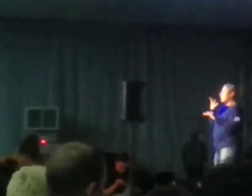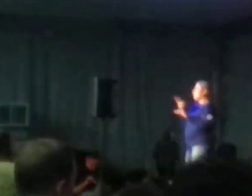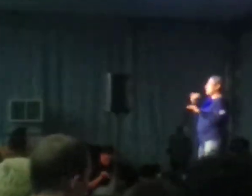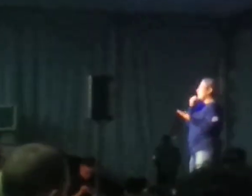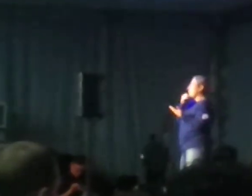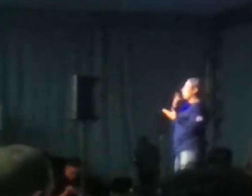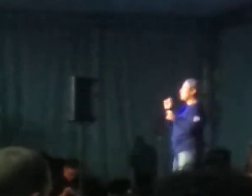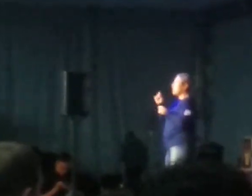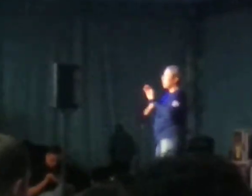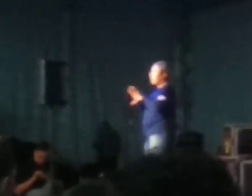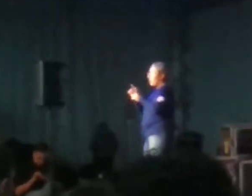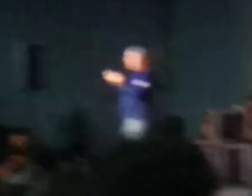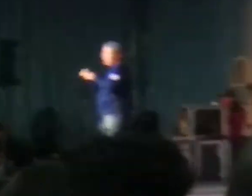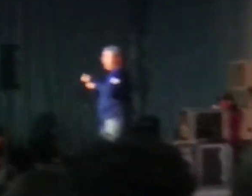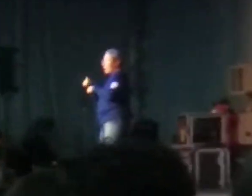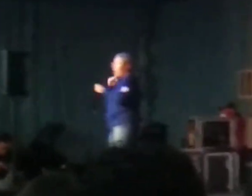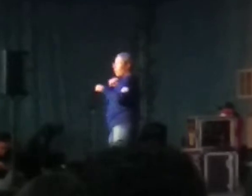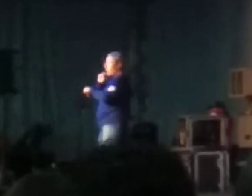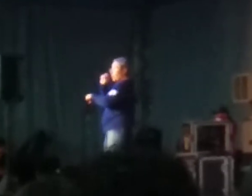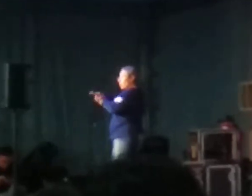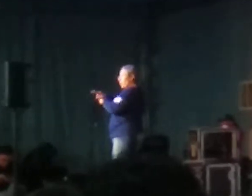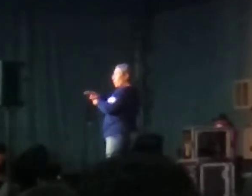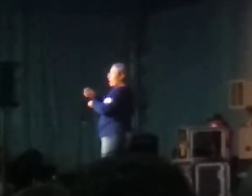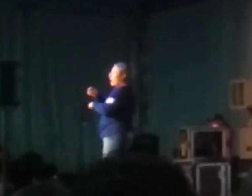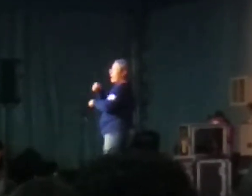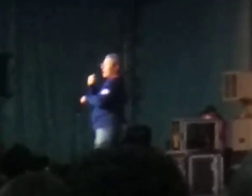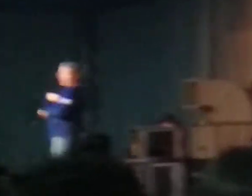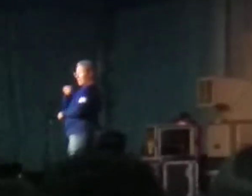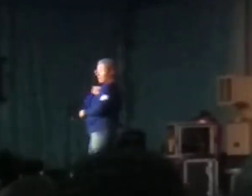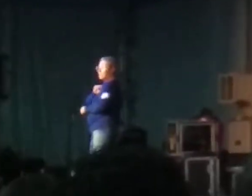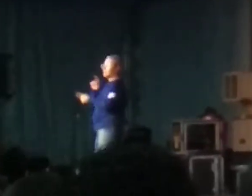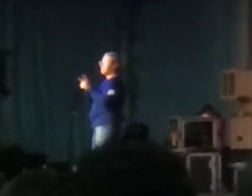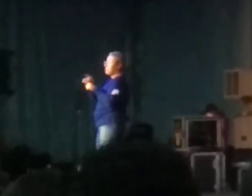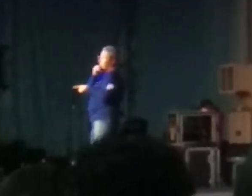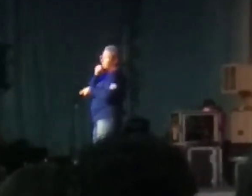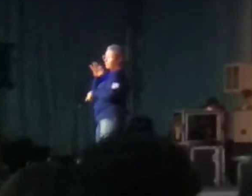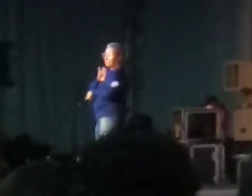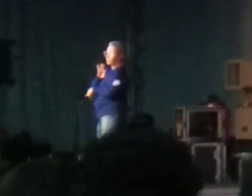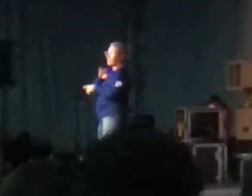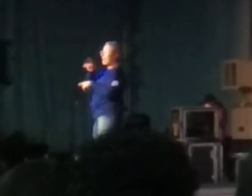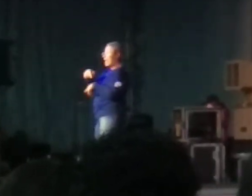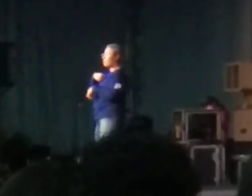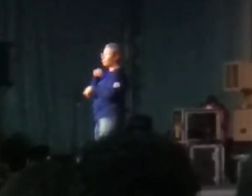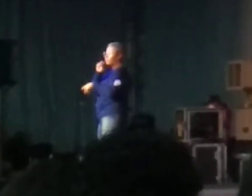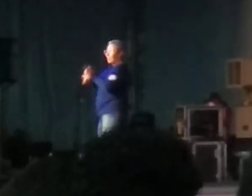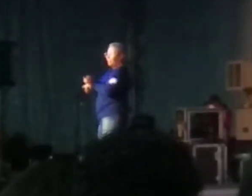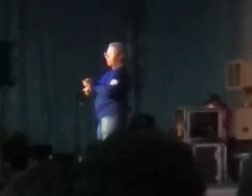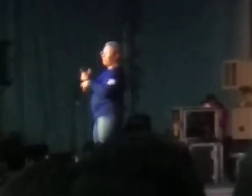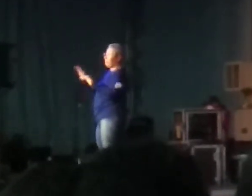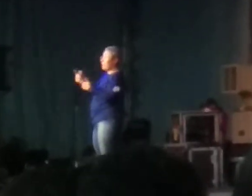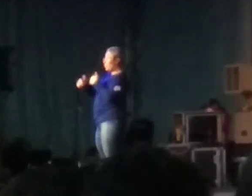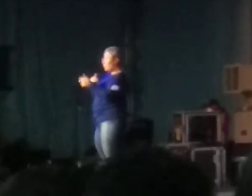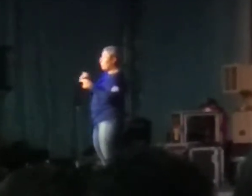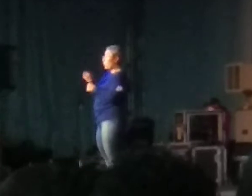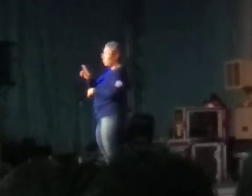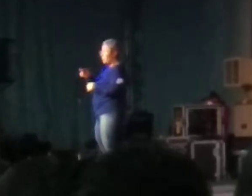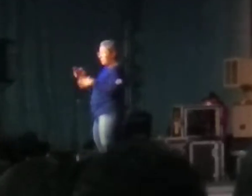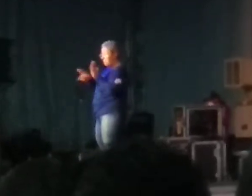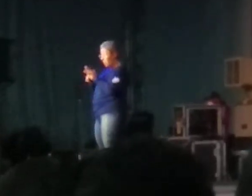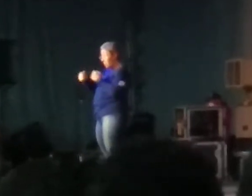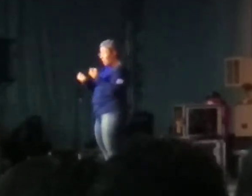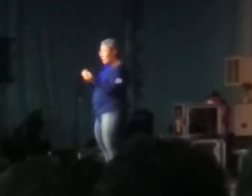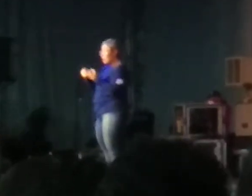pode se capacitar a um emprego na delegacia. Um emprego de policial. É um emprego. O cara usa o carro dele,